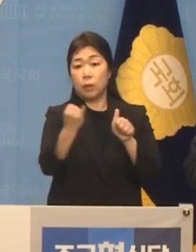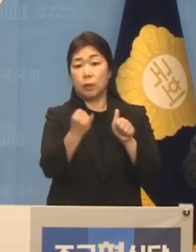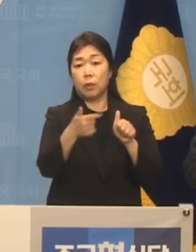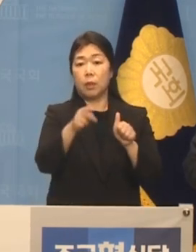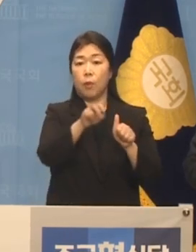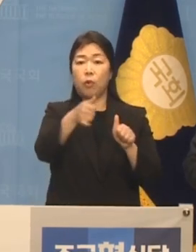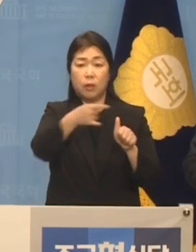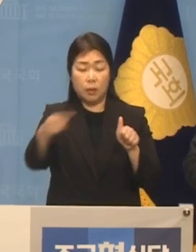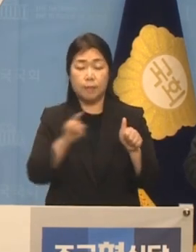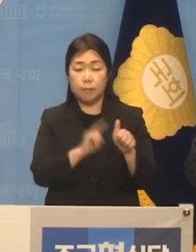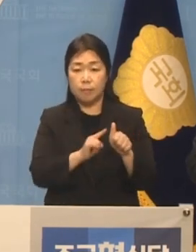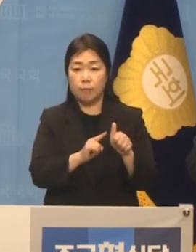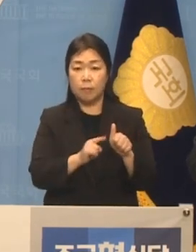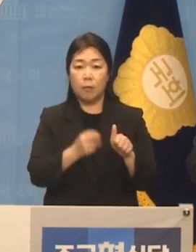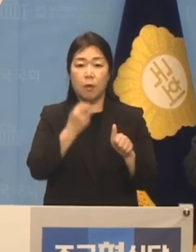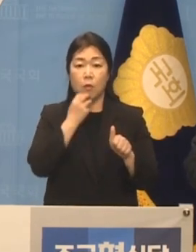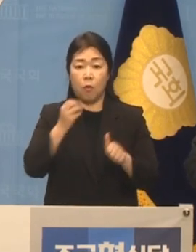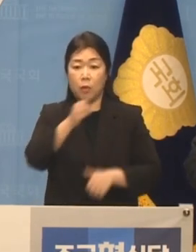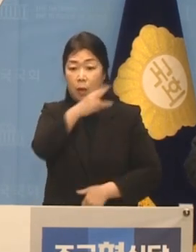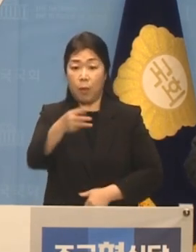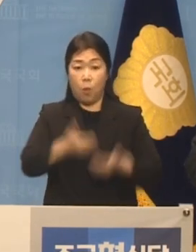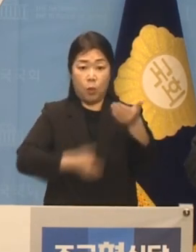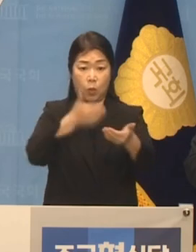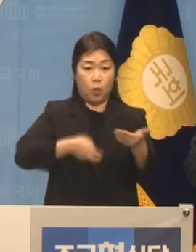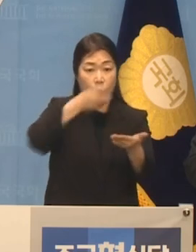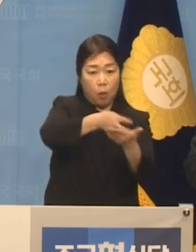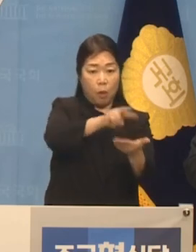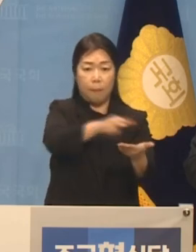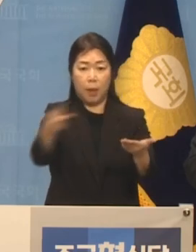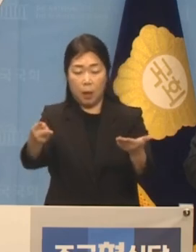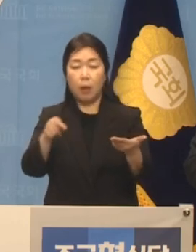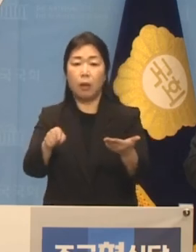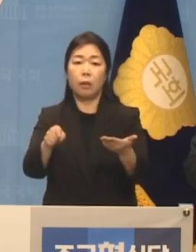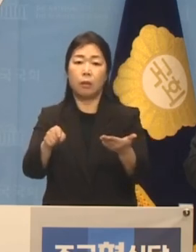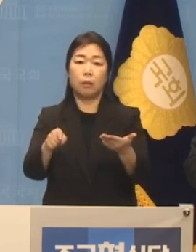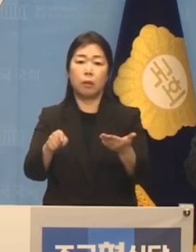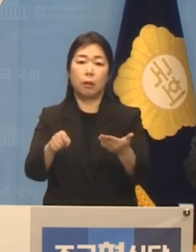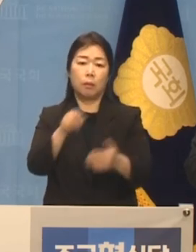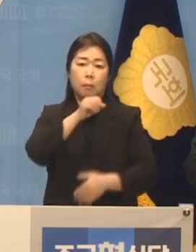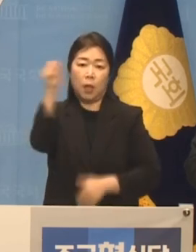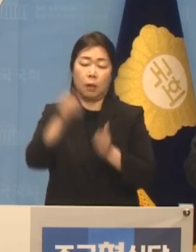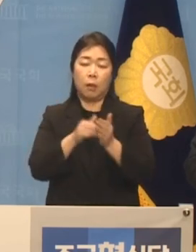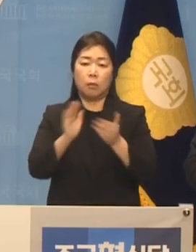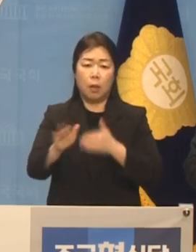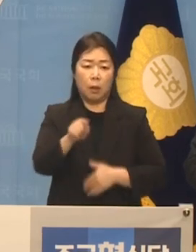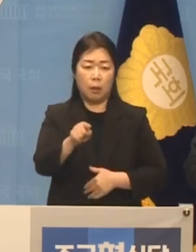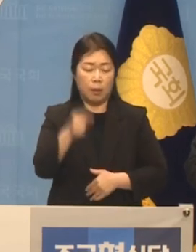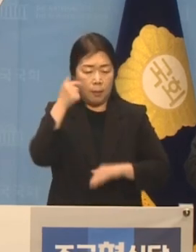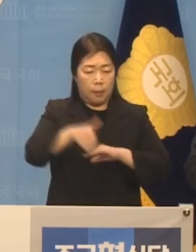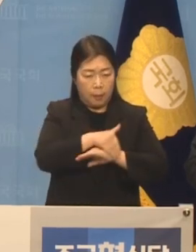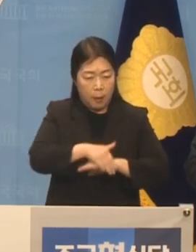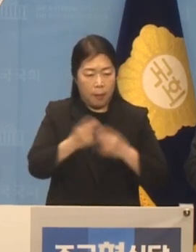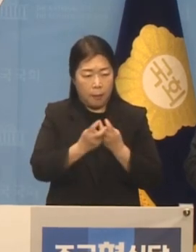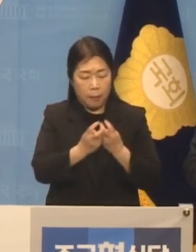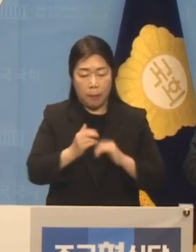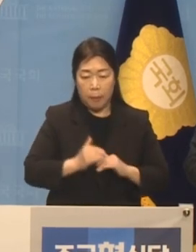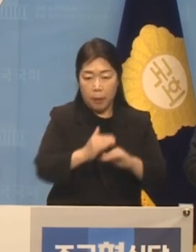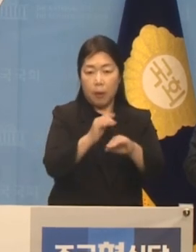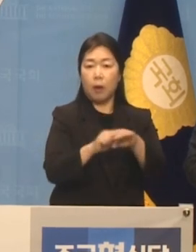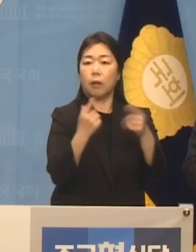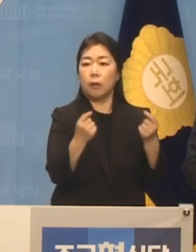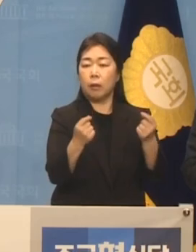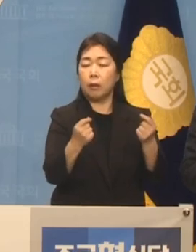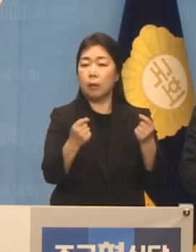이용해서 서울 양평 고속도로 종점을 변경했습니다. 당선 직후부터 이 작업에 착수했습니다.